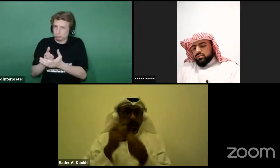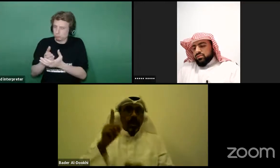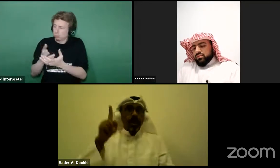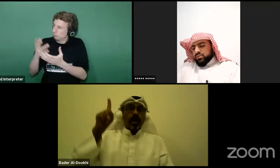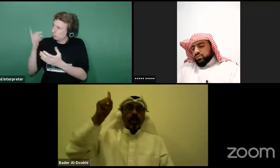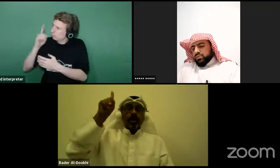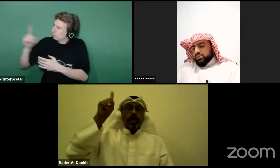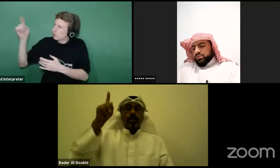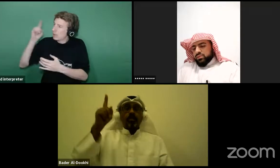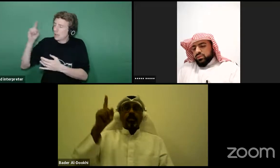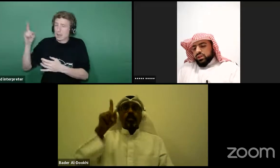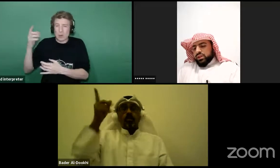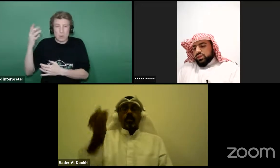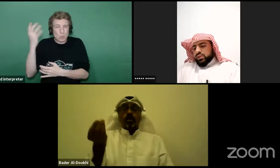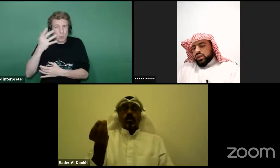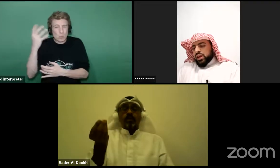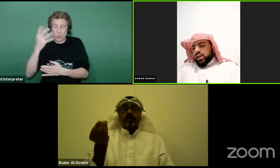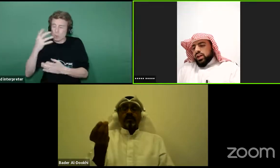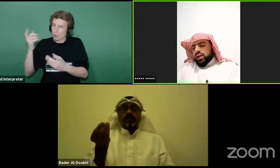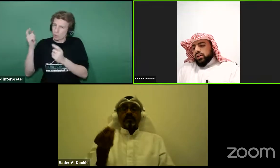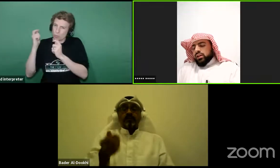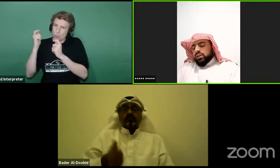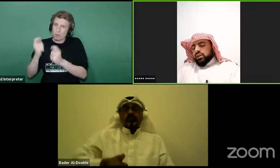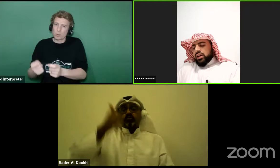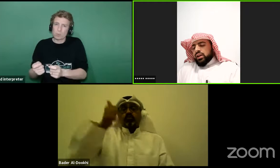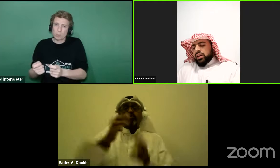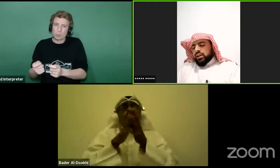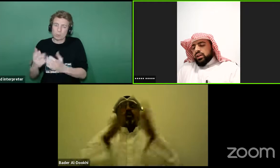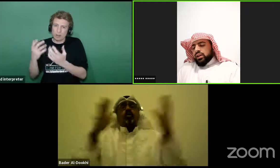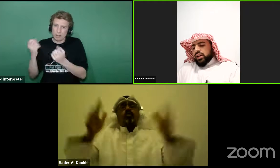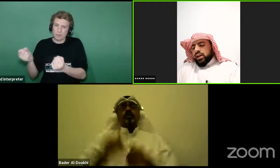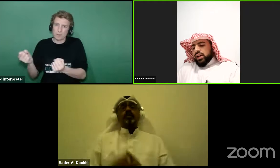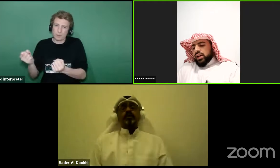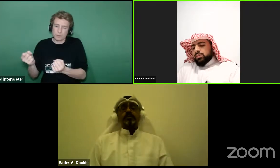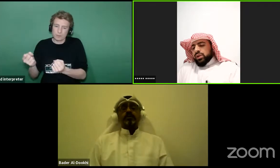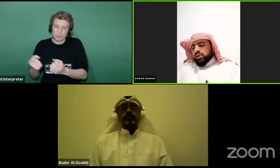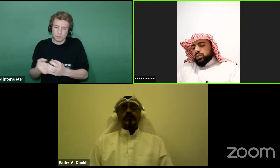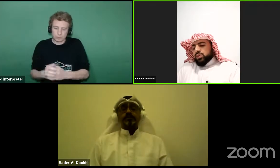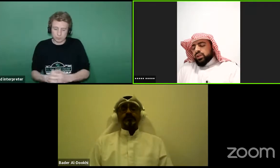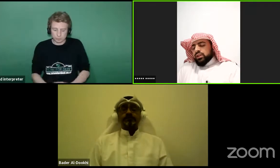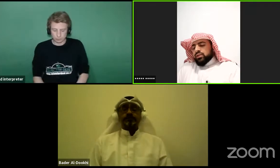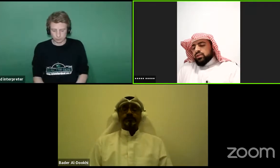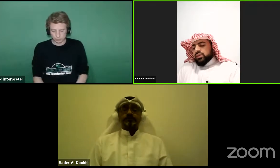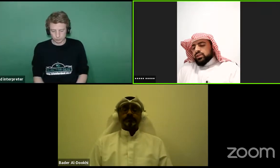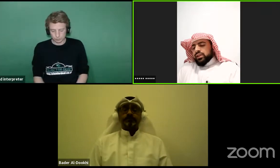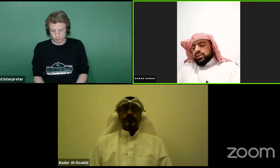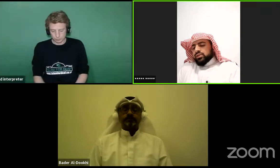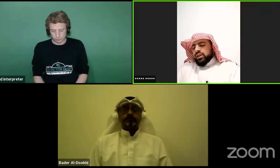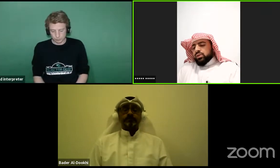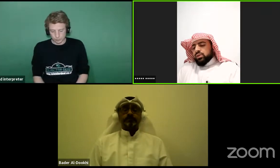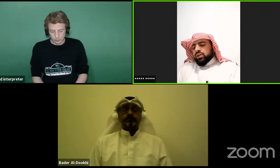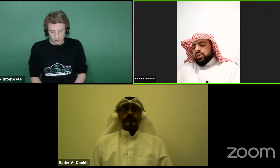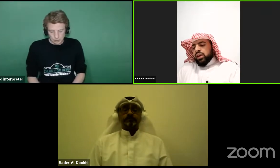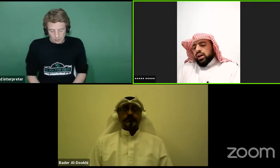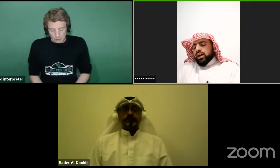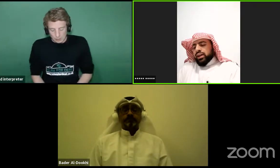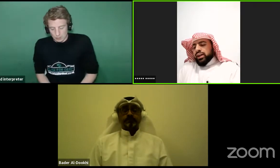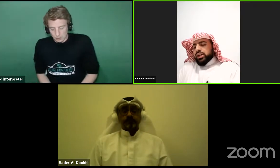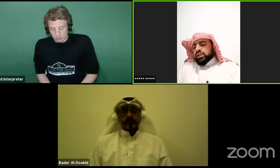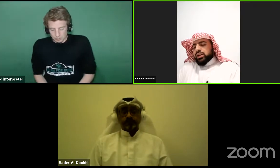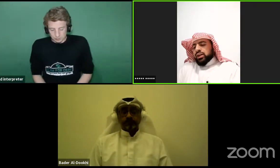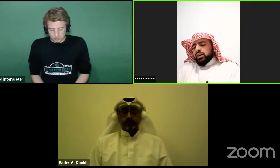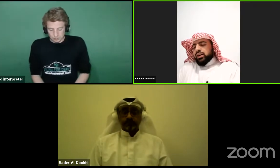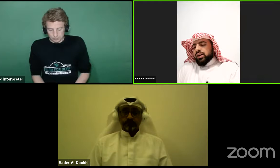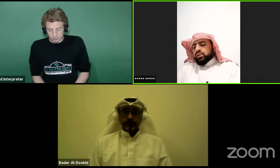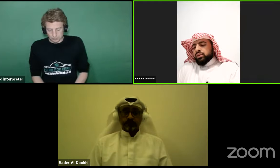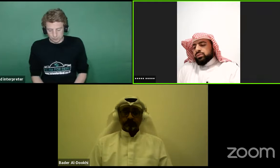mighty reward. يا أيها الذين آمنوا إن تتقوا الله